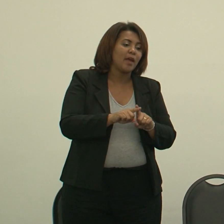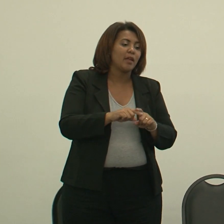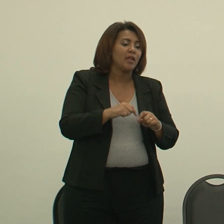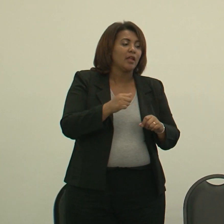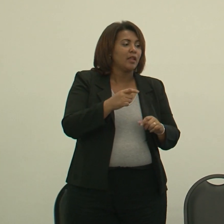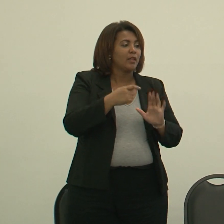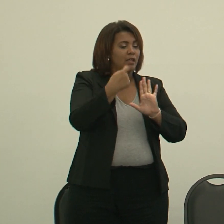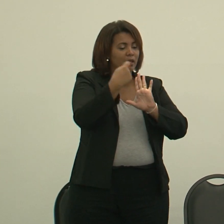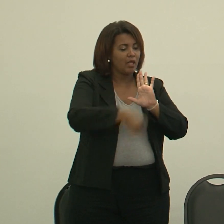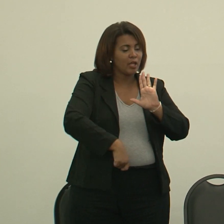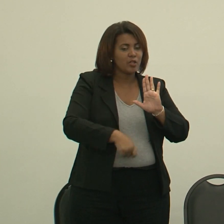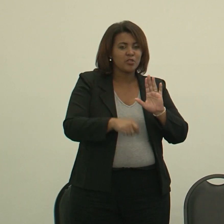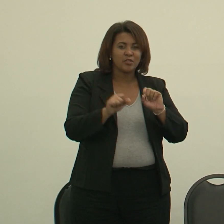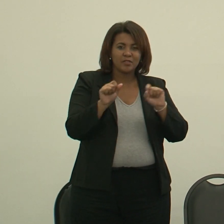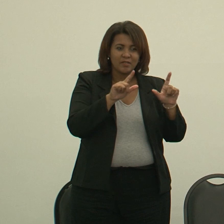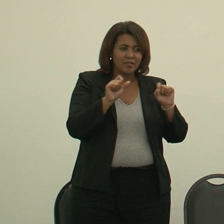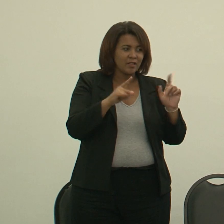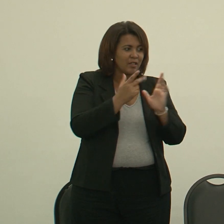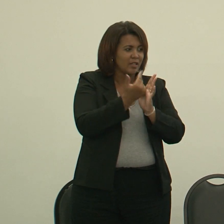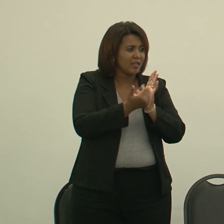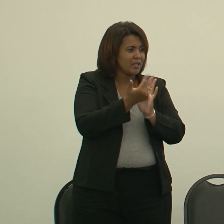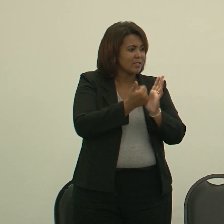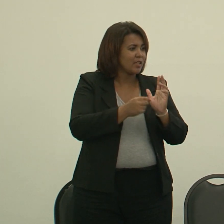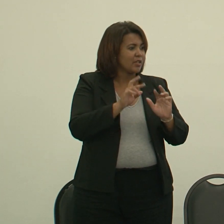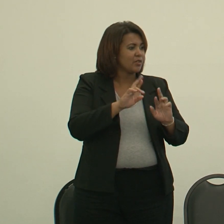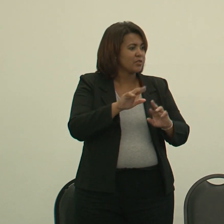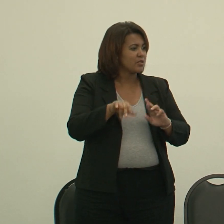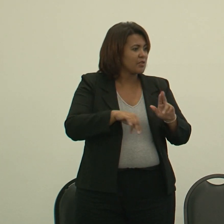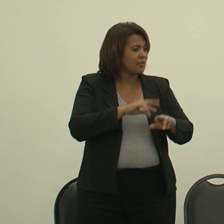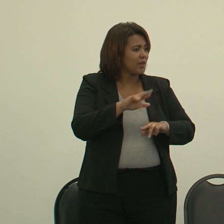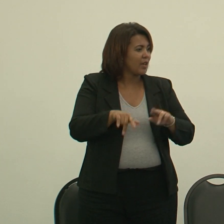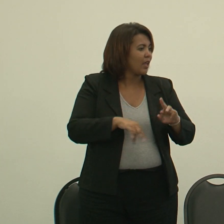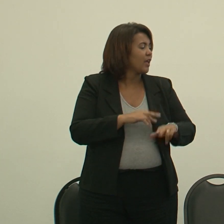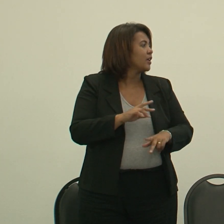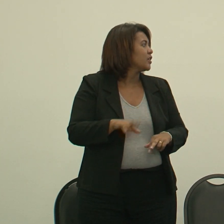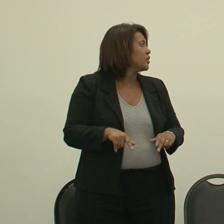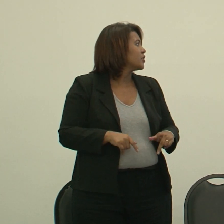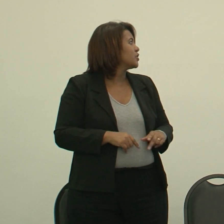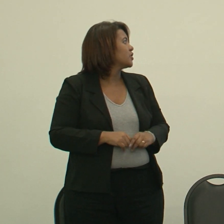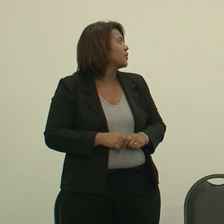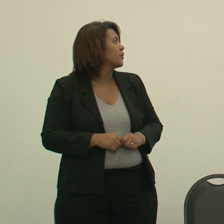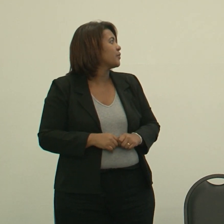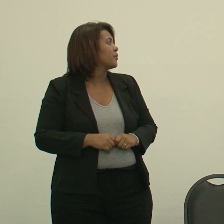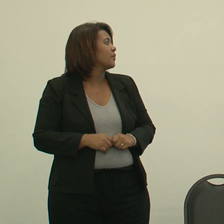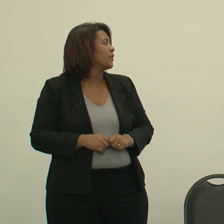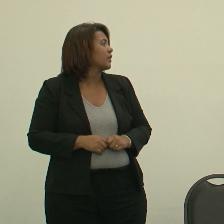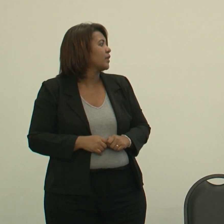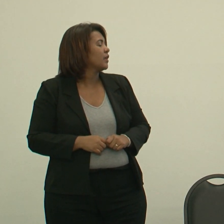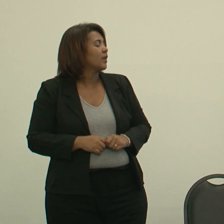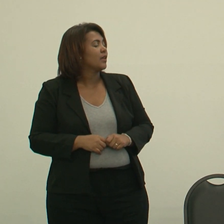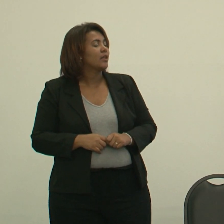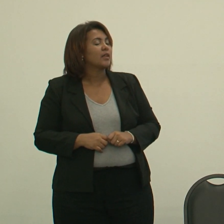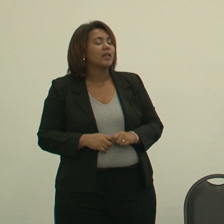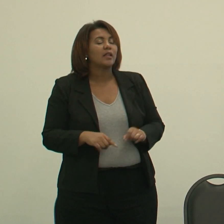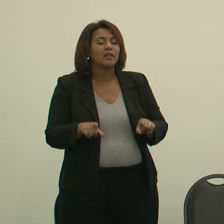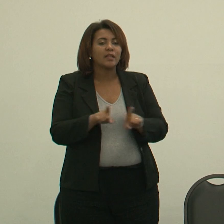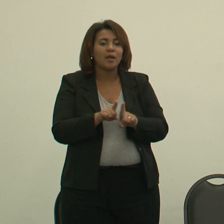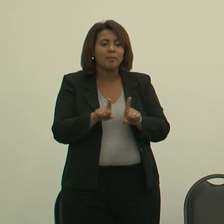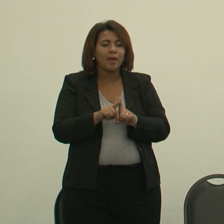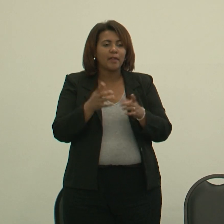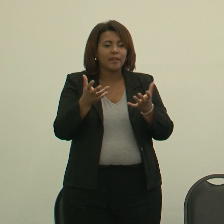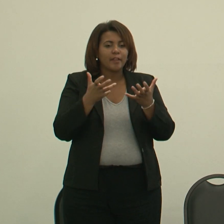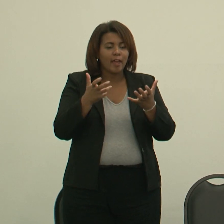escrita, mostrando que o surdo, sim, produz também material em língua escrita, como um meio de buscar um